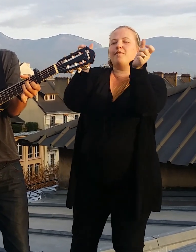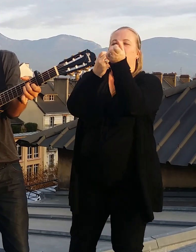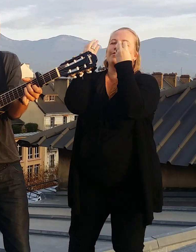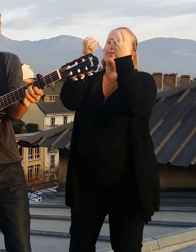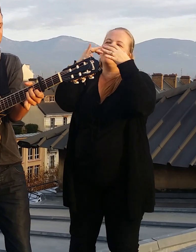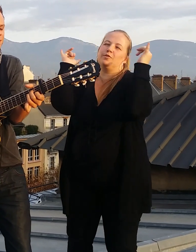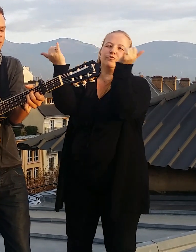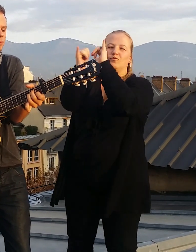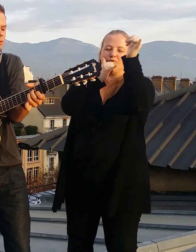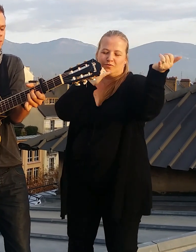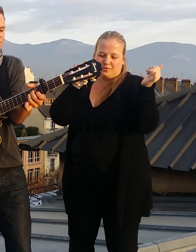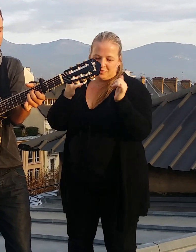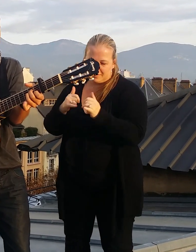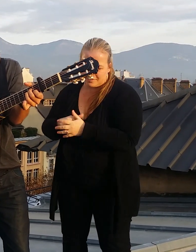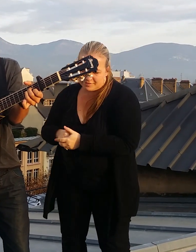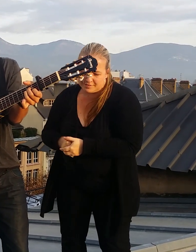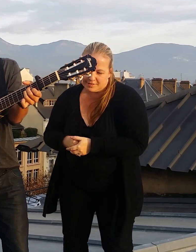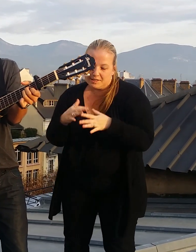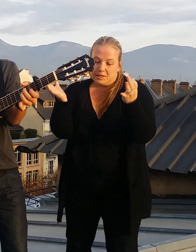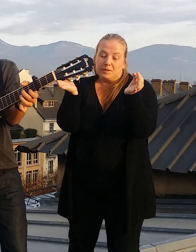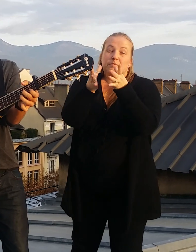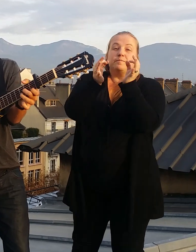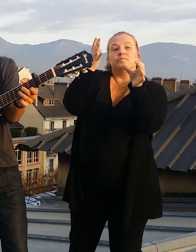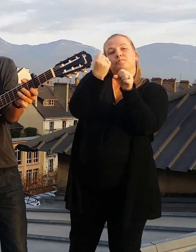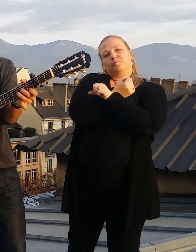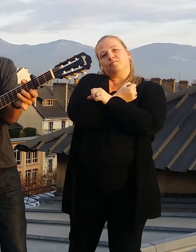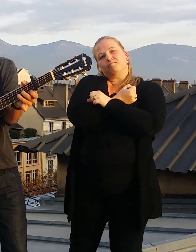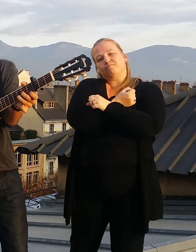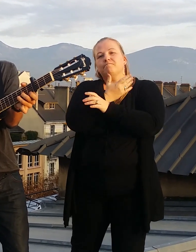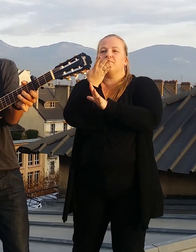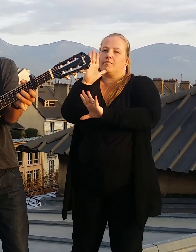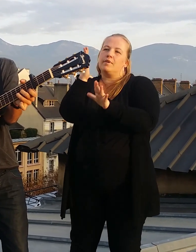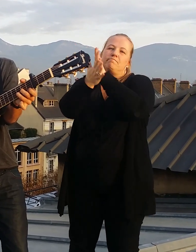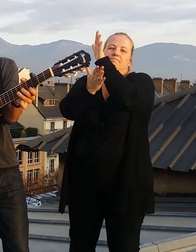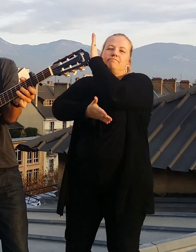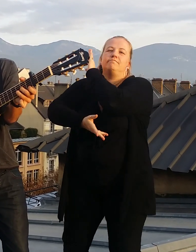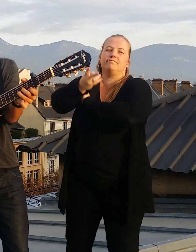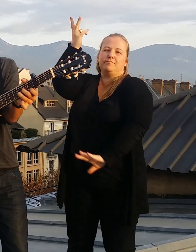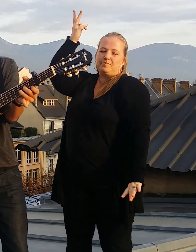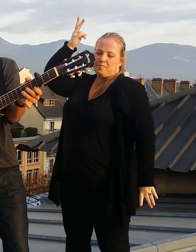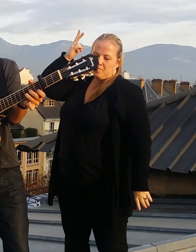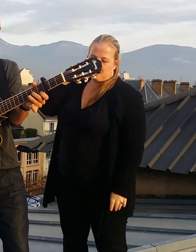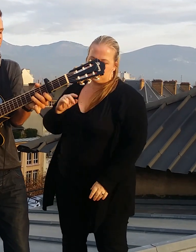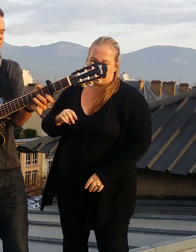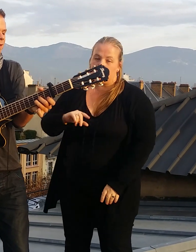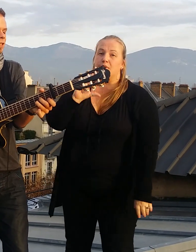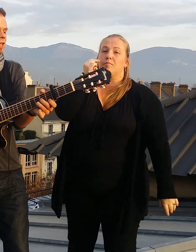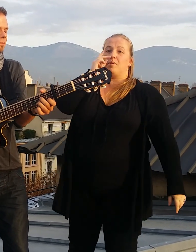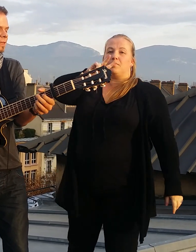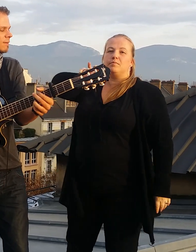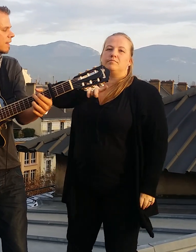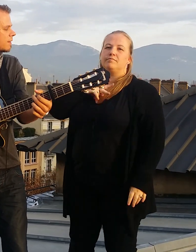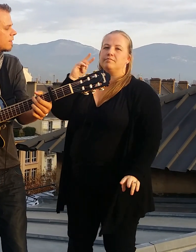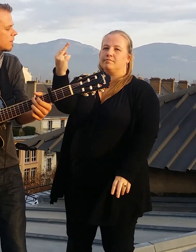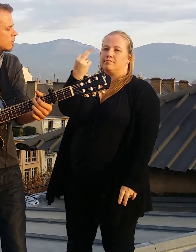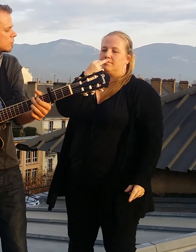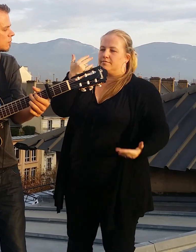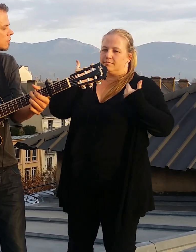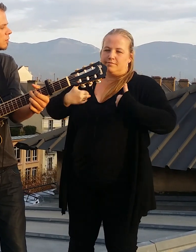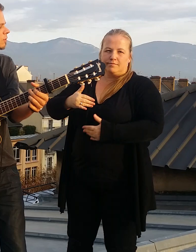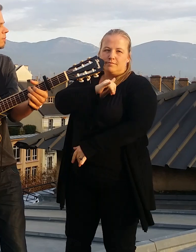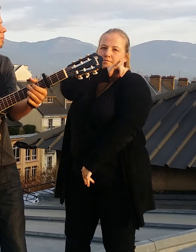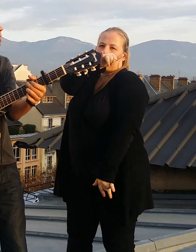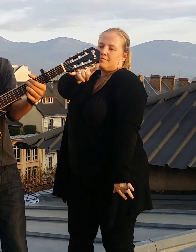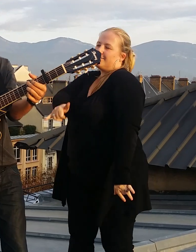joue avec les mots. Parfois je gagne, souvent je perds, jamais